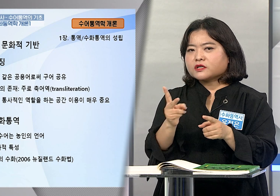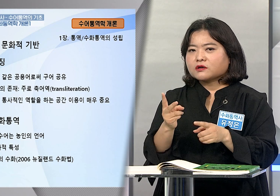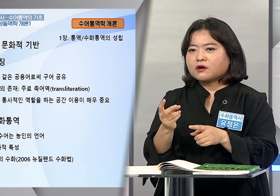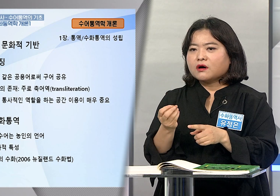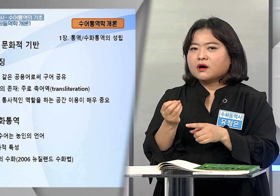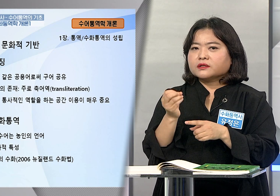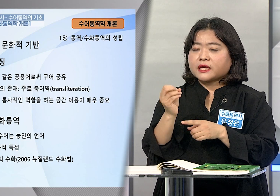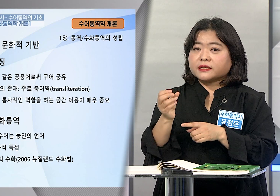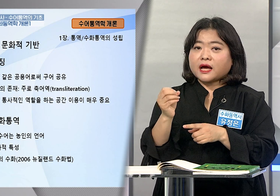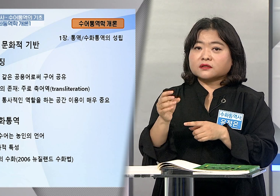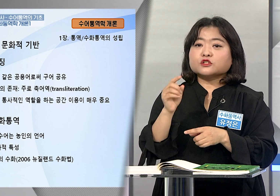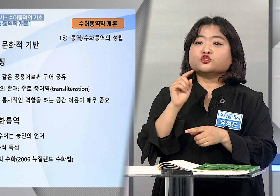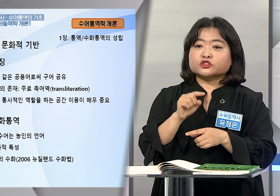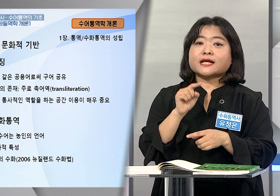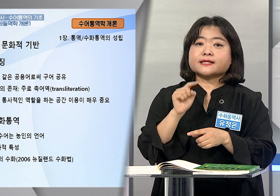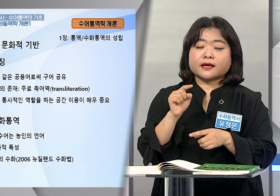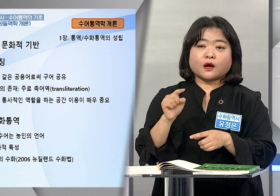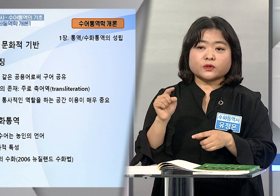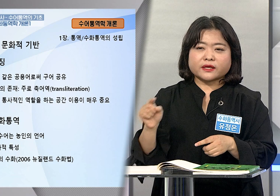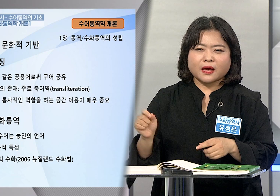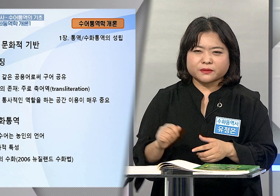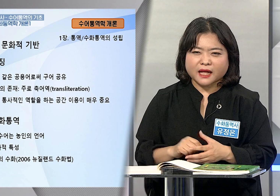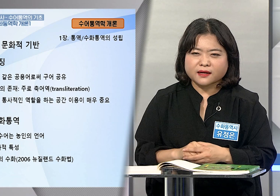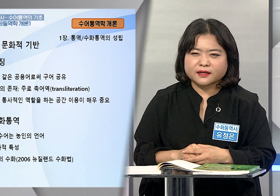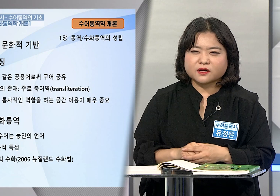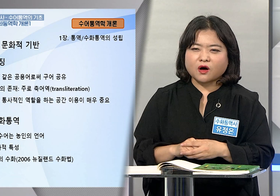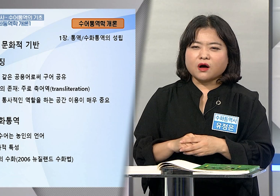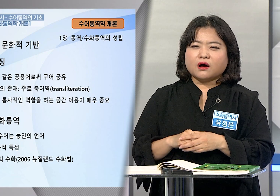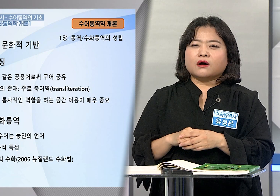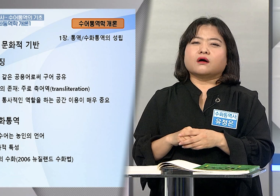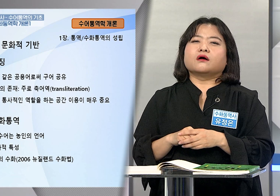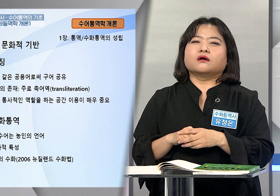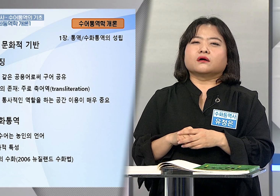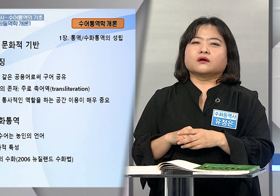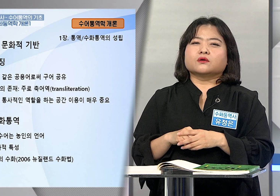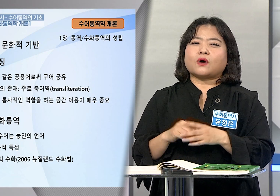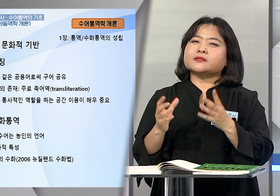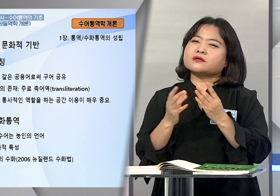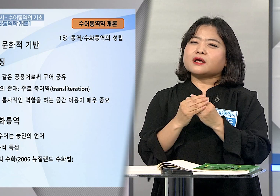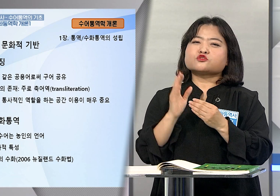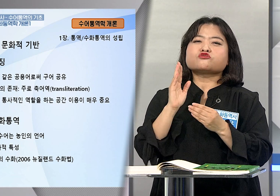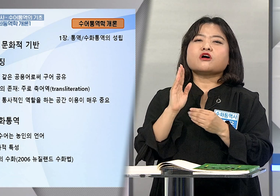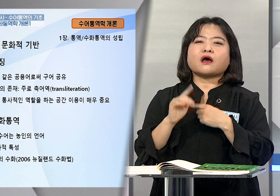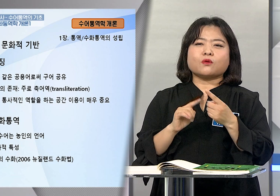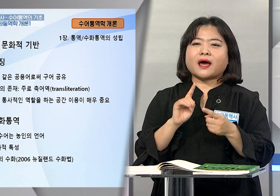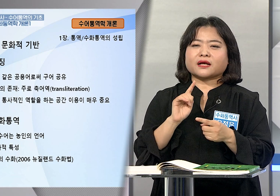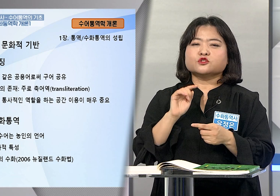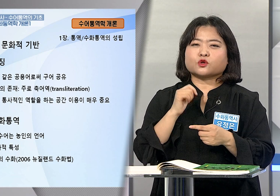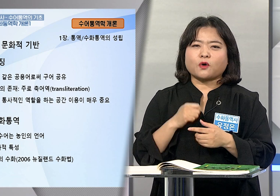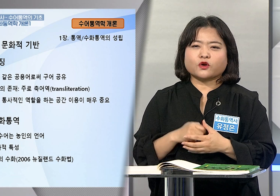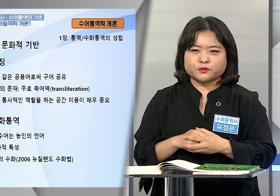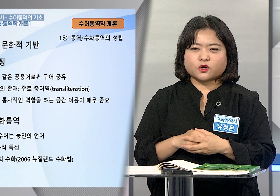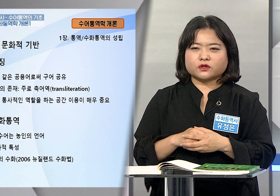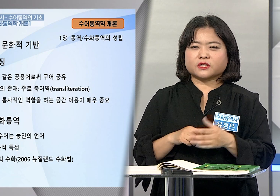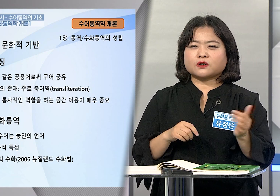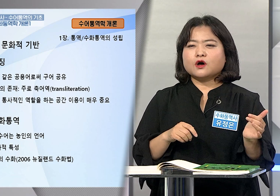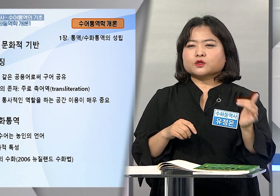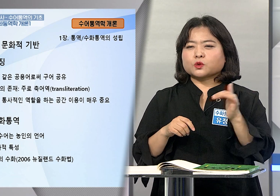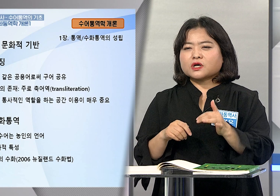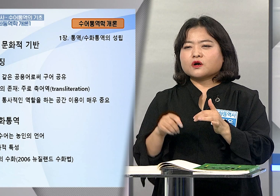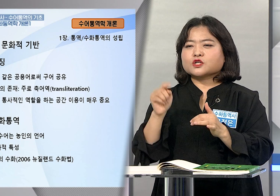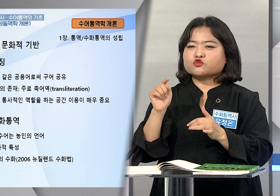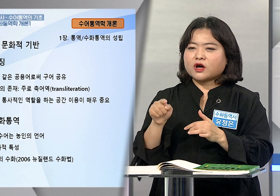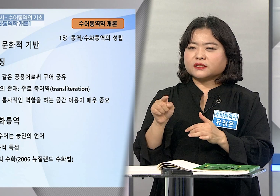단어로만 치환해서 얘기하는 걸 유사체계라고 얘기합니다. 그래서 완전한 수어라고 말하기는 조금 어렵죠.